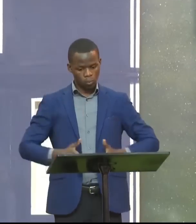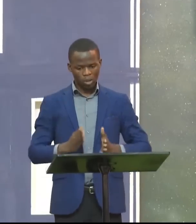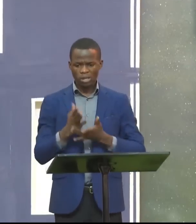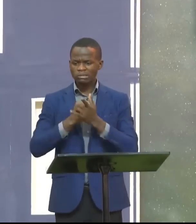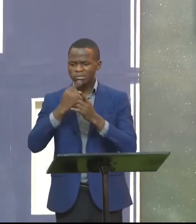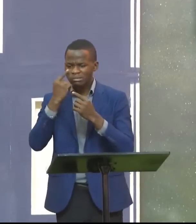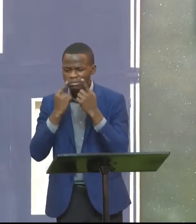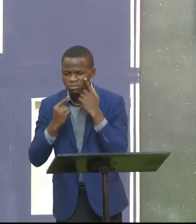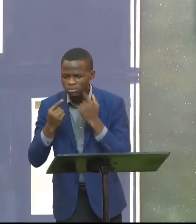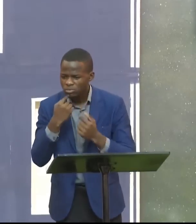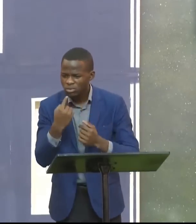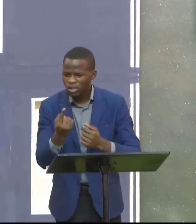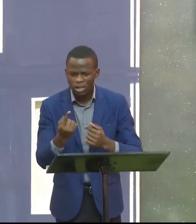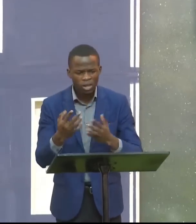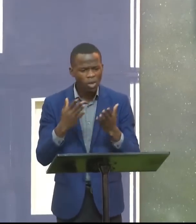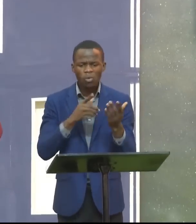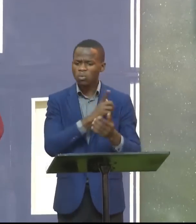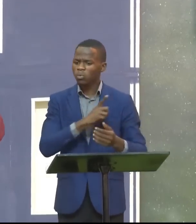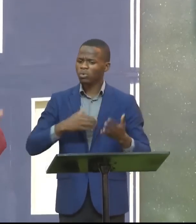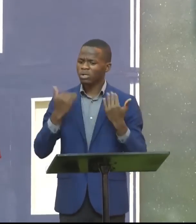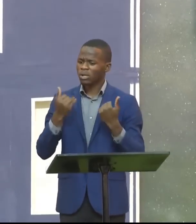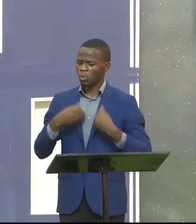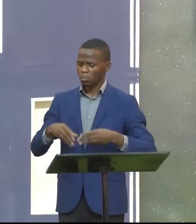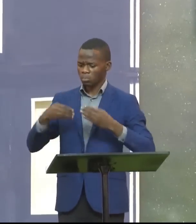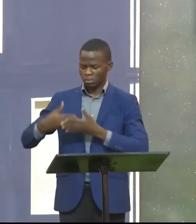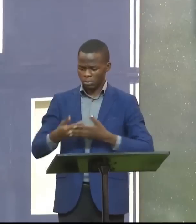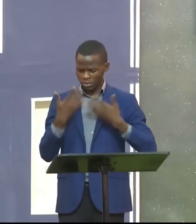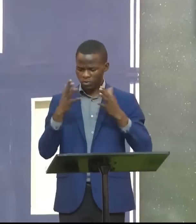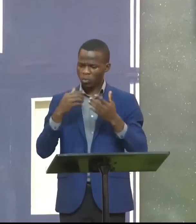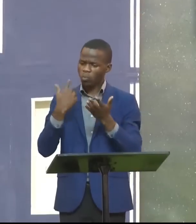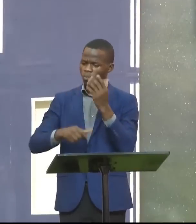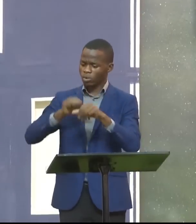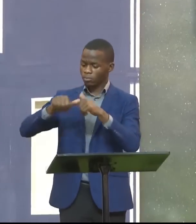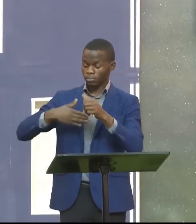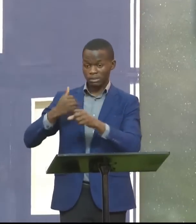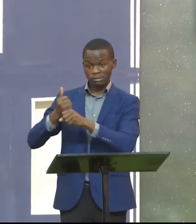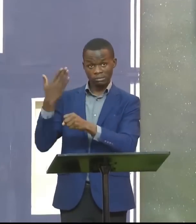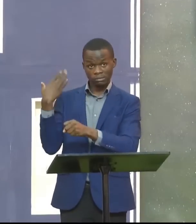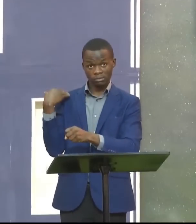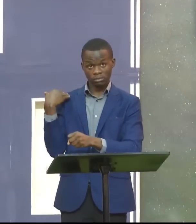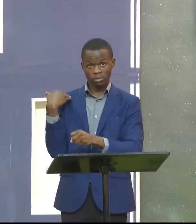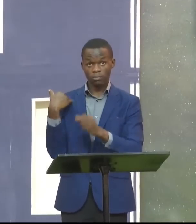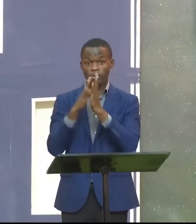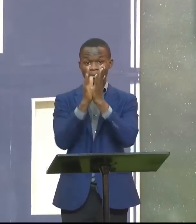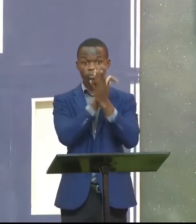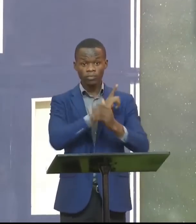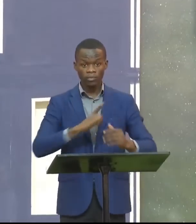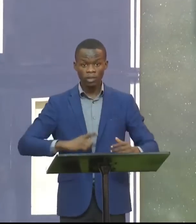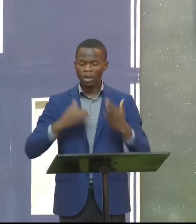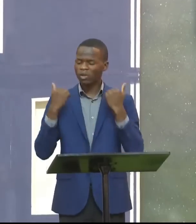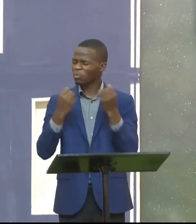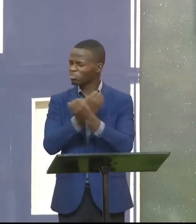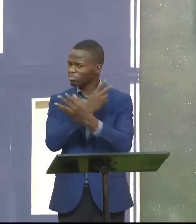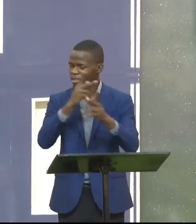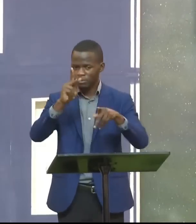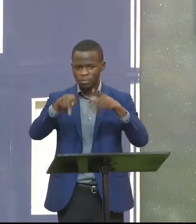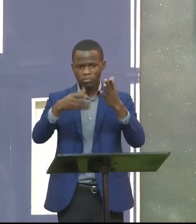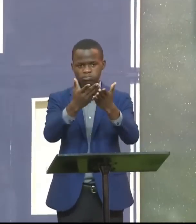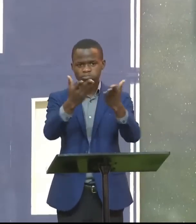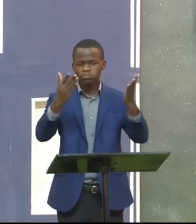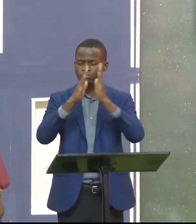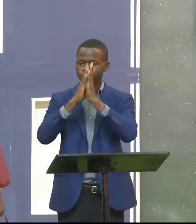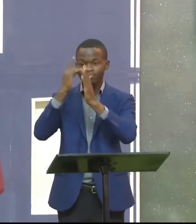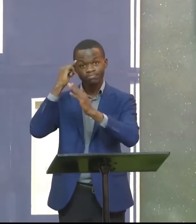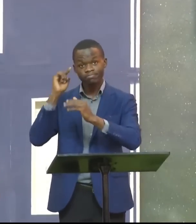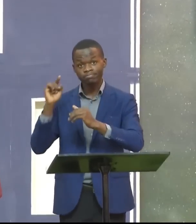n'akaaba n'agamba Mukama nze ompadde omwana ate muganda wange. Mukama yebazibwe. N'abantu abalala bangi